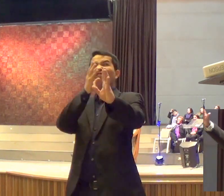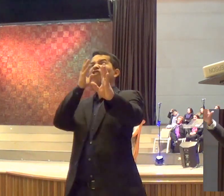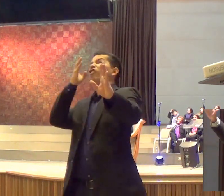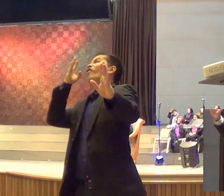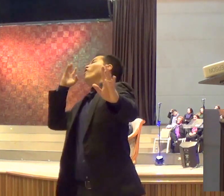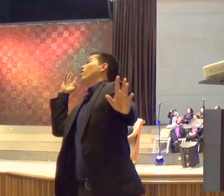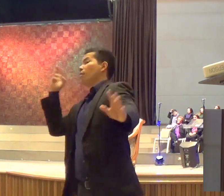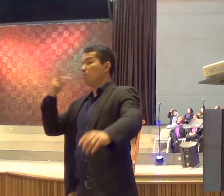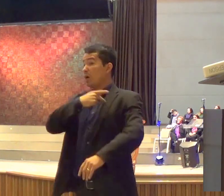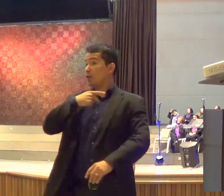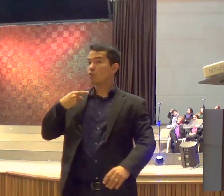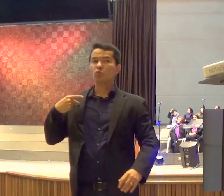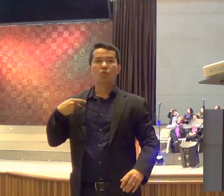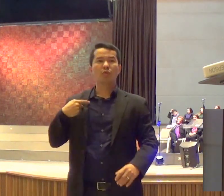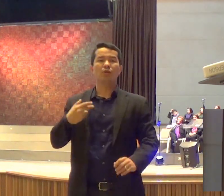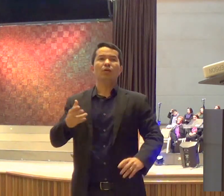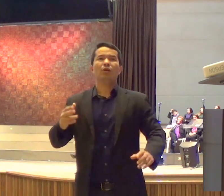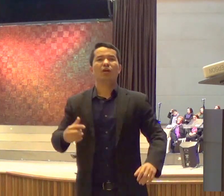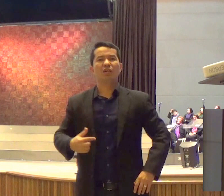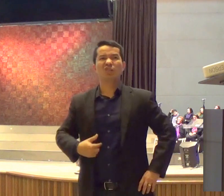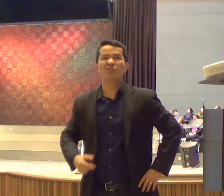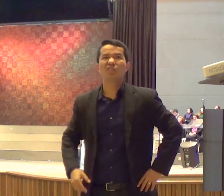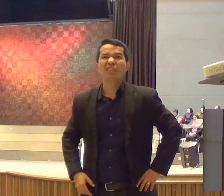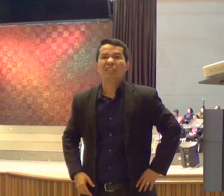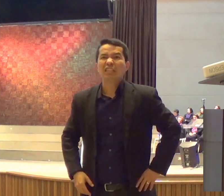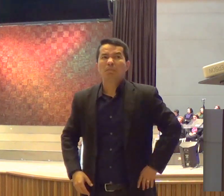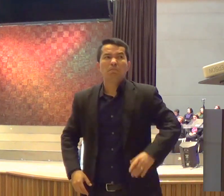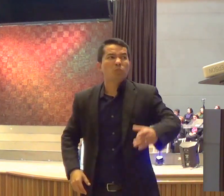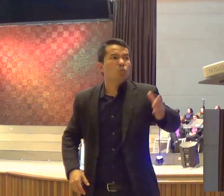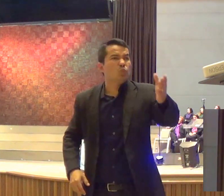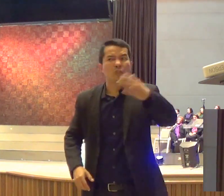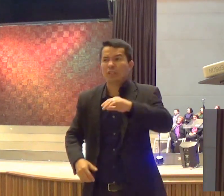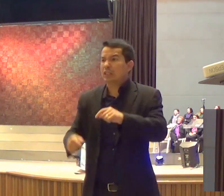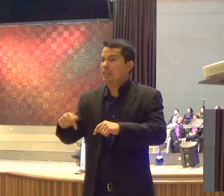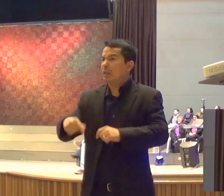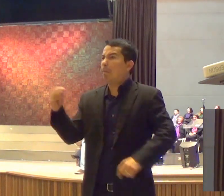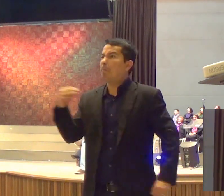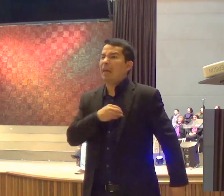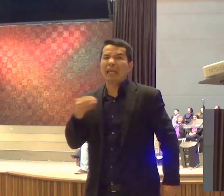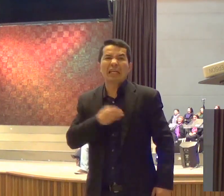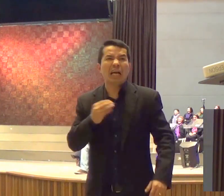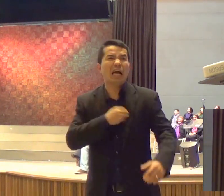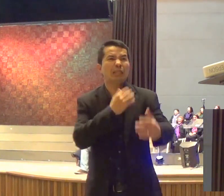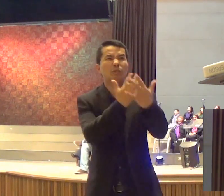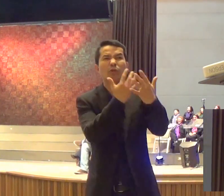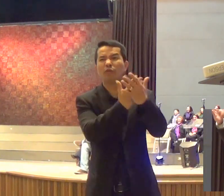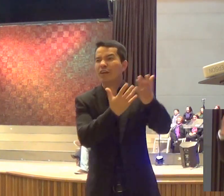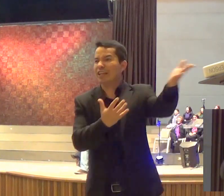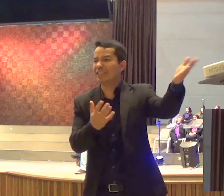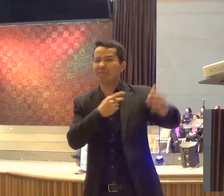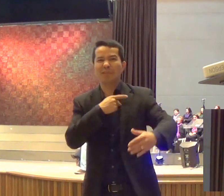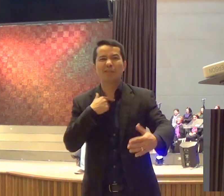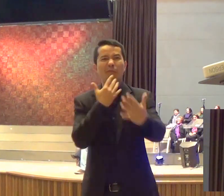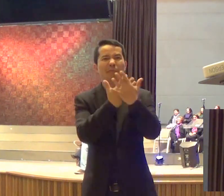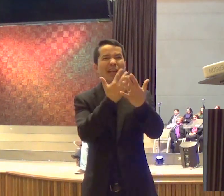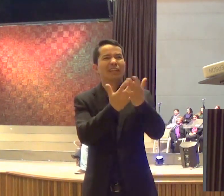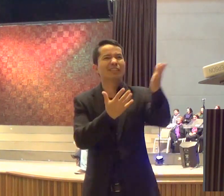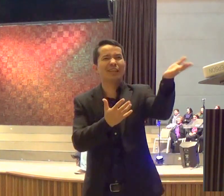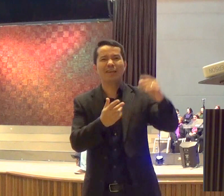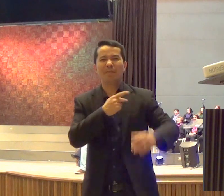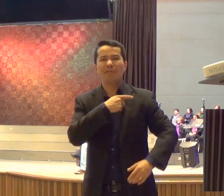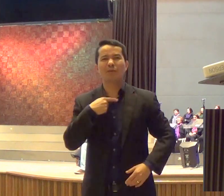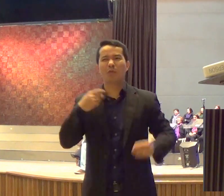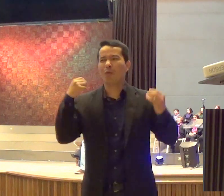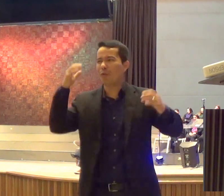tanta gente para falar com o pastor e falei rapaz povo aqui tá enrolado é pecado para confessar porque é uma filha enorme